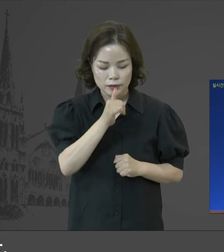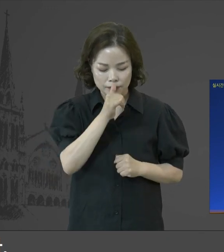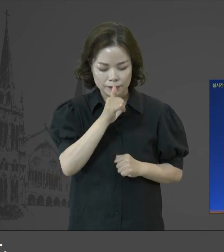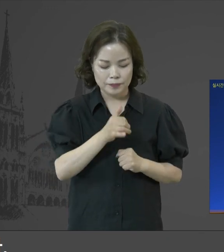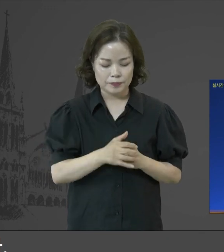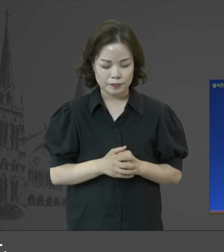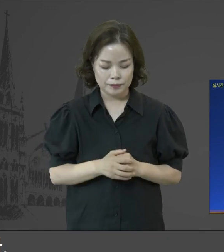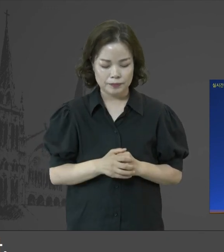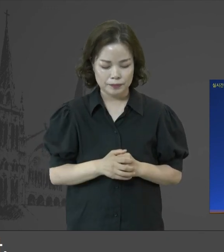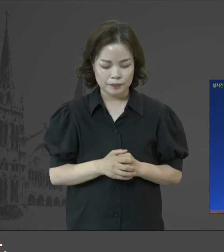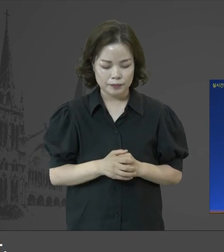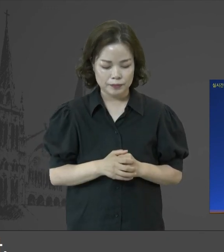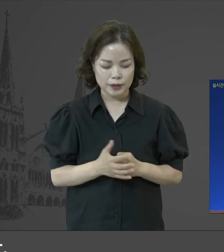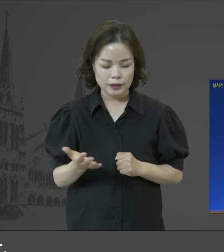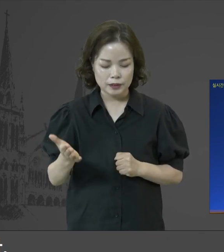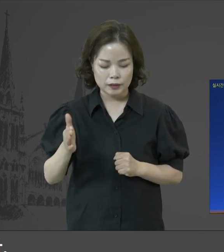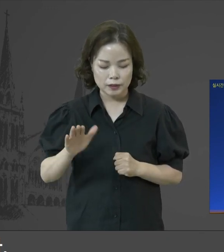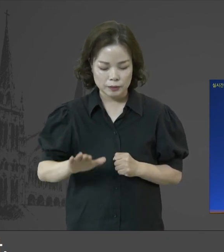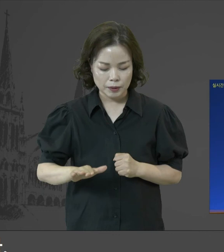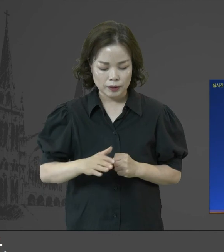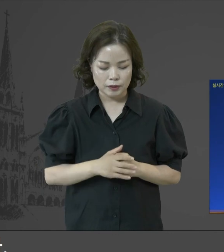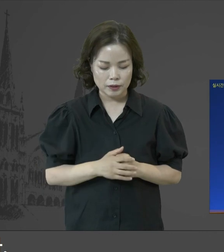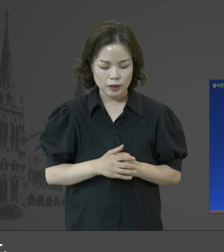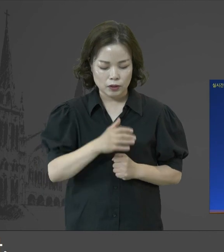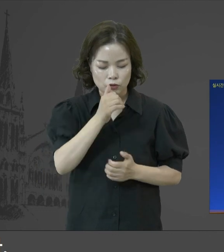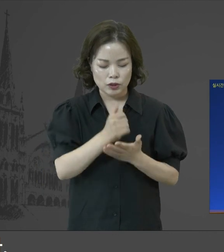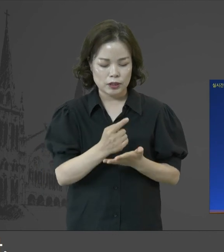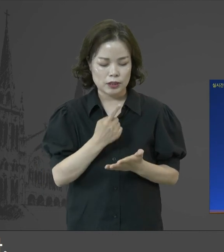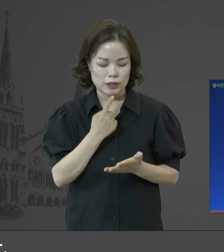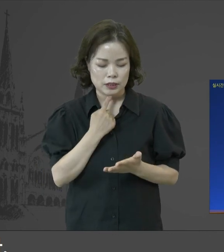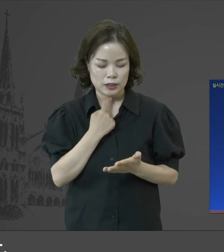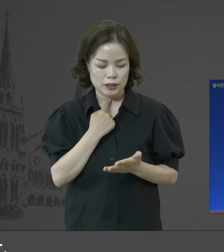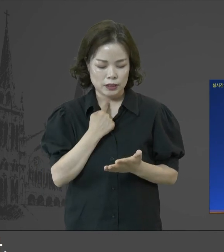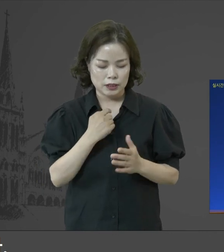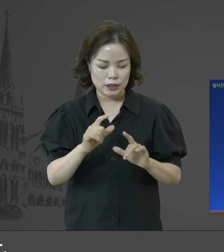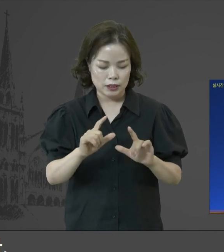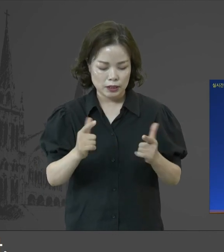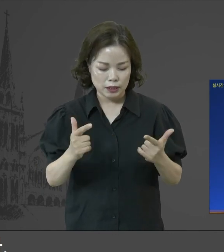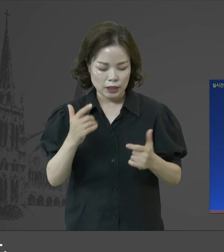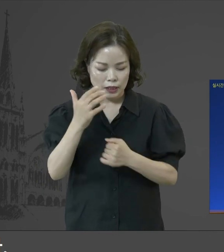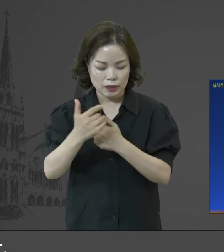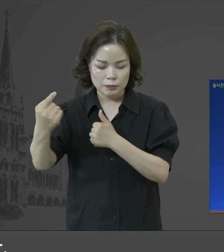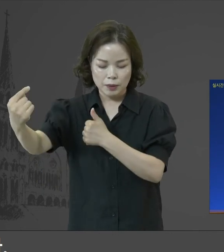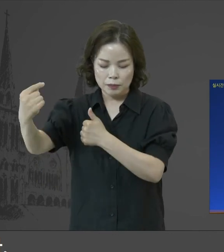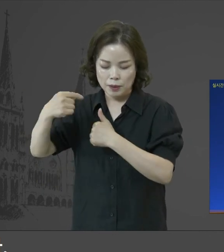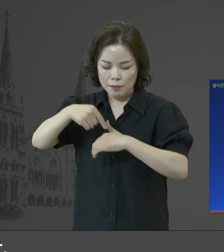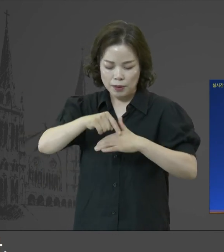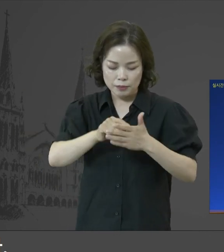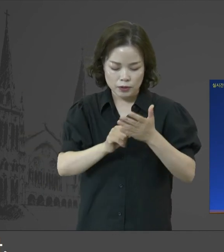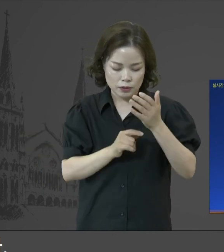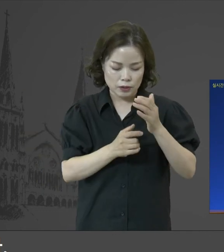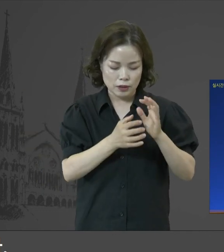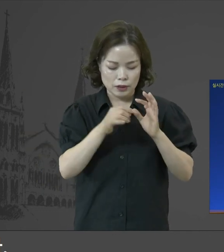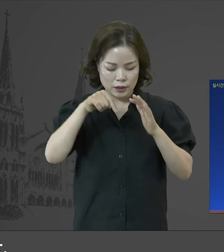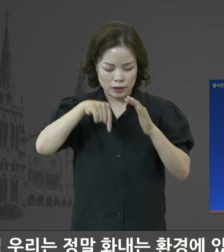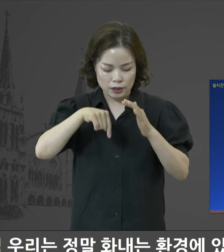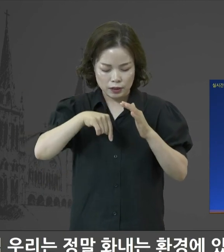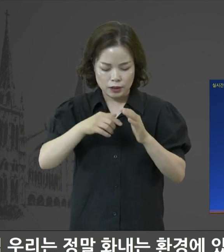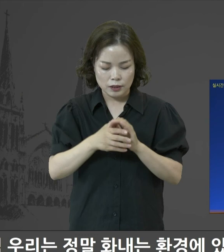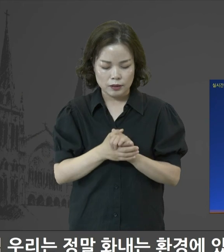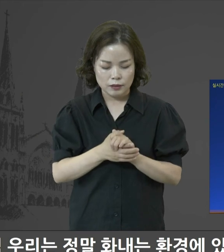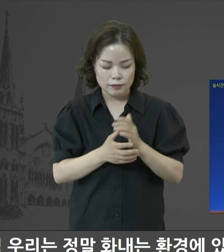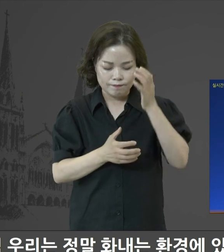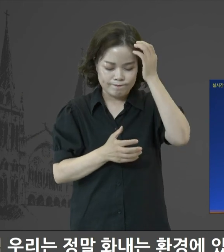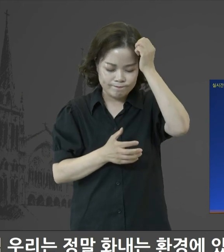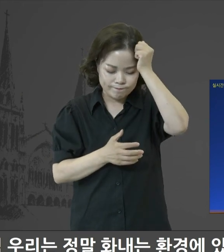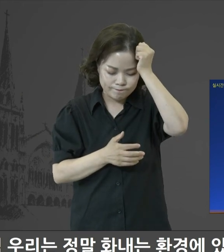있습니다. 그런데 죄를 짓지 않도록 하라는 이 명령을 마음속 깊이 다듬게